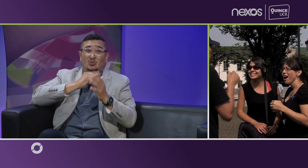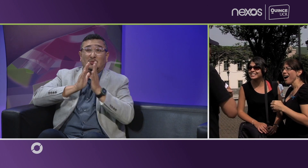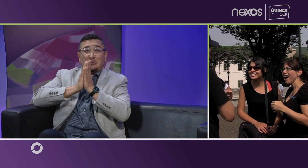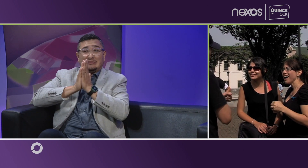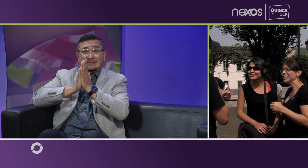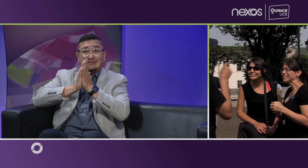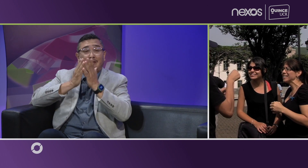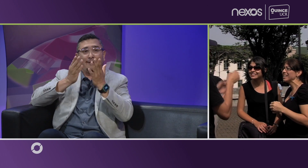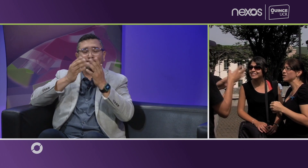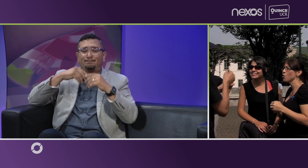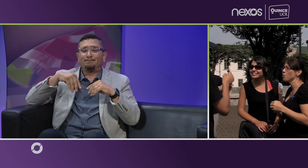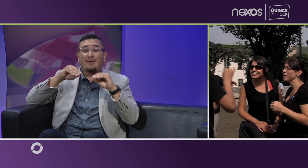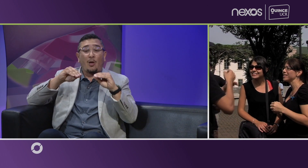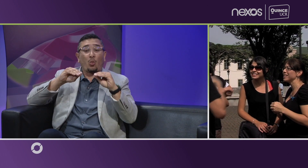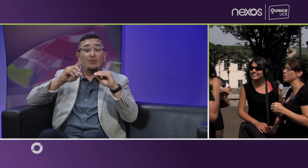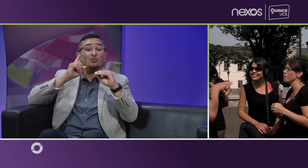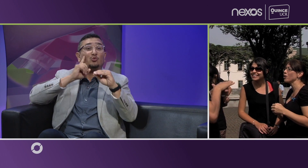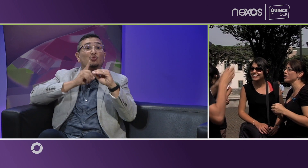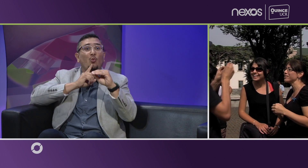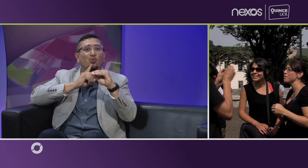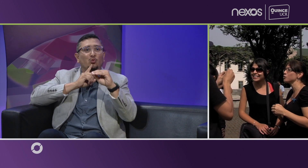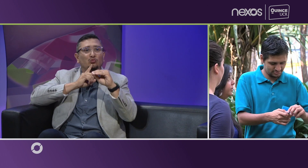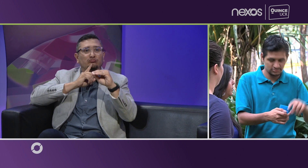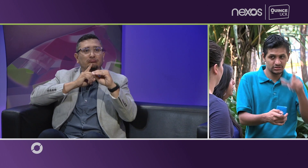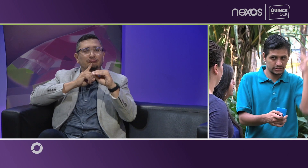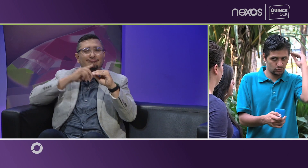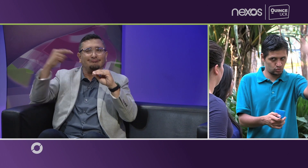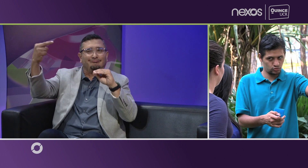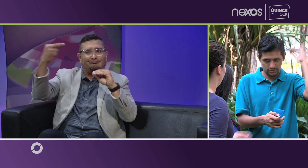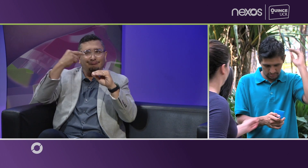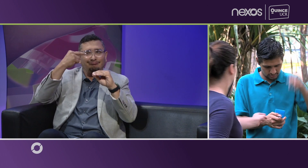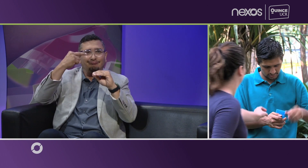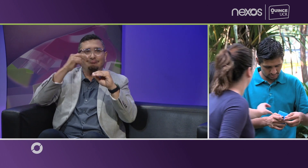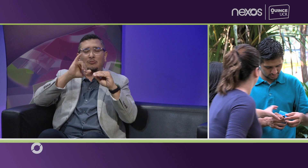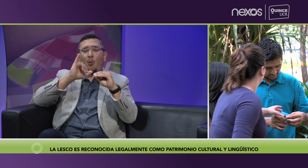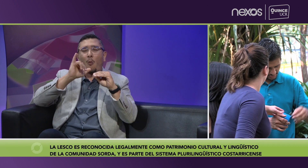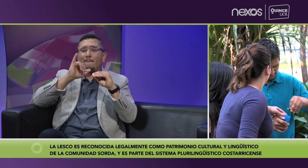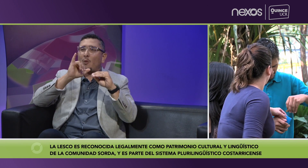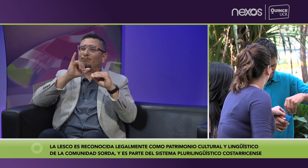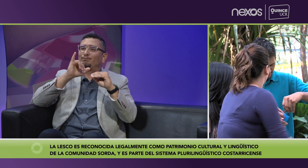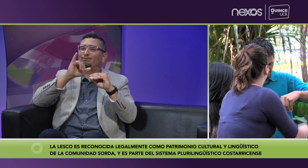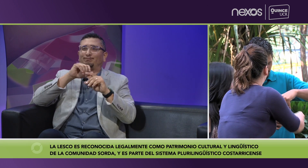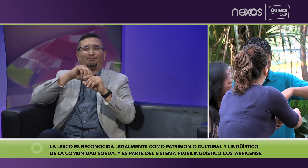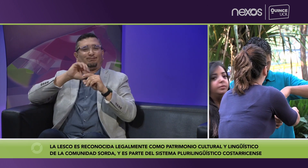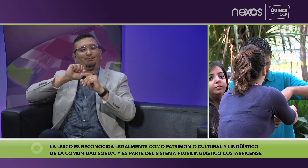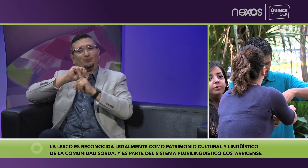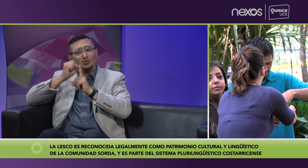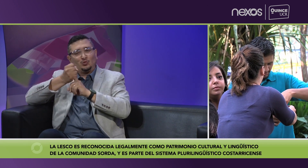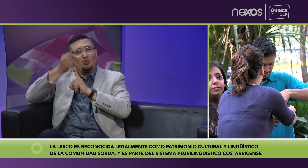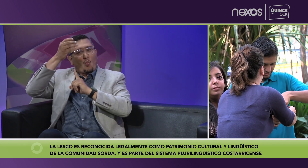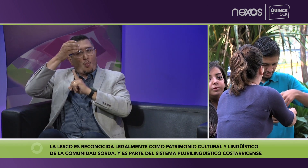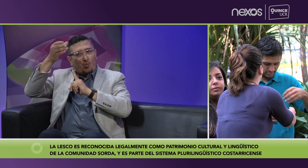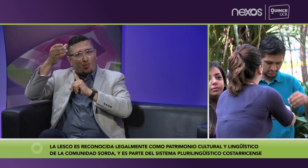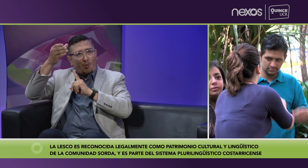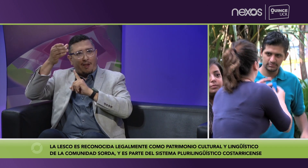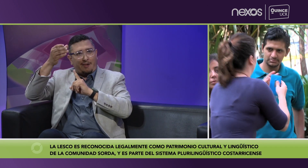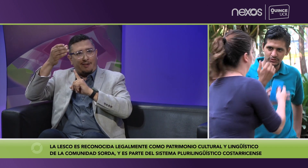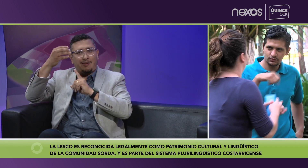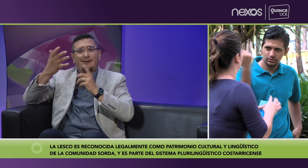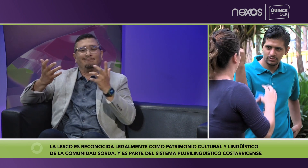advierte entonces, solicitando que la educación de sordos tenga como